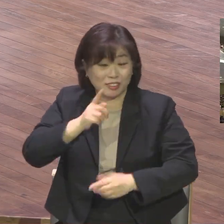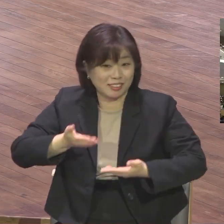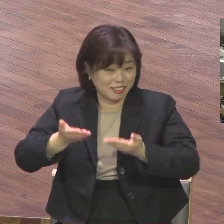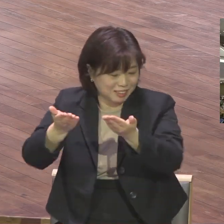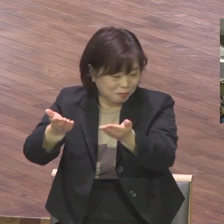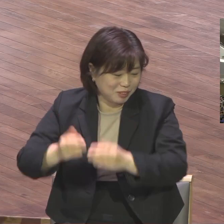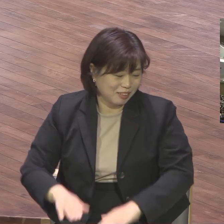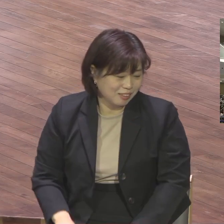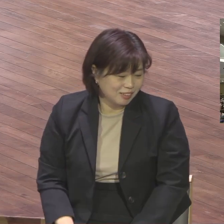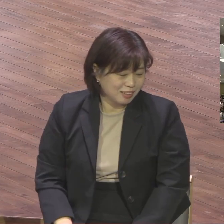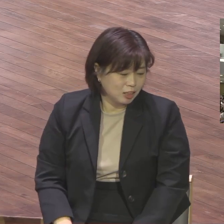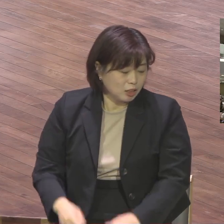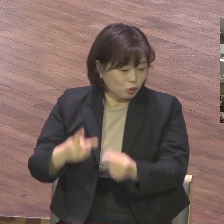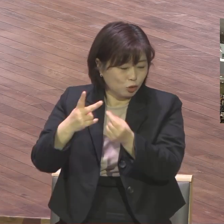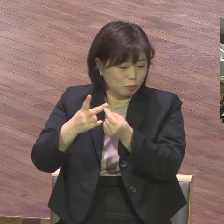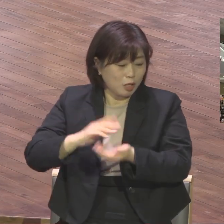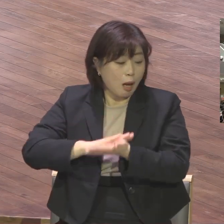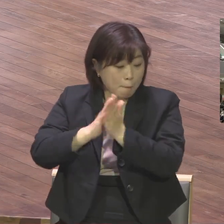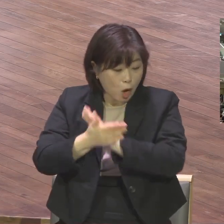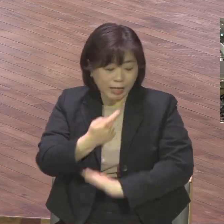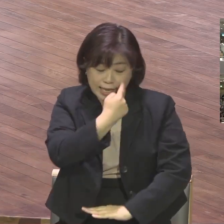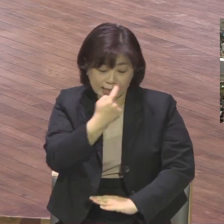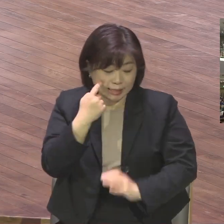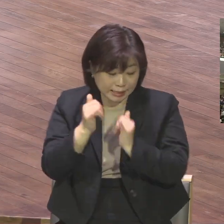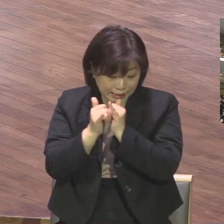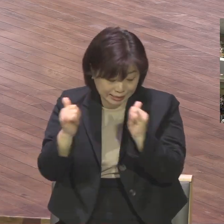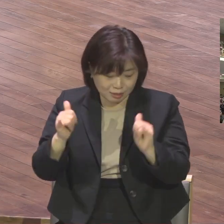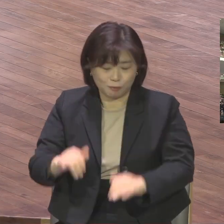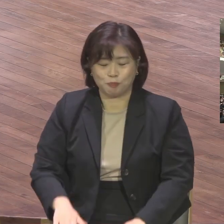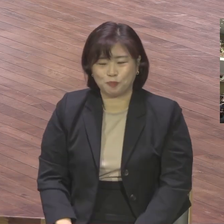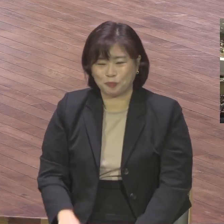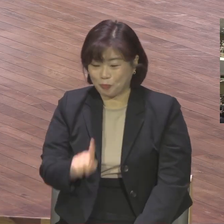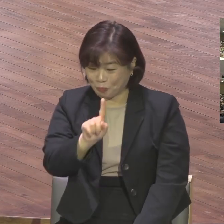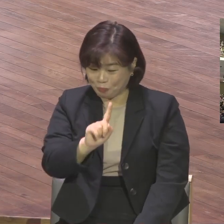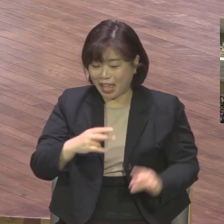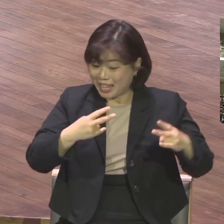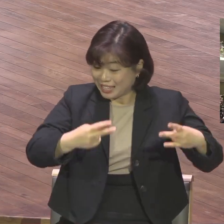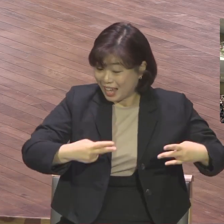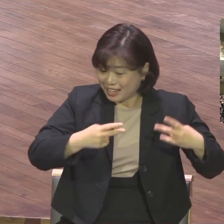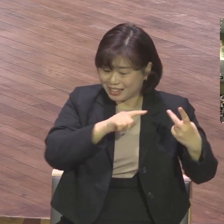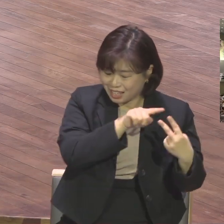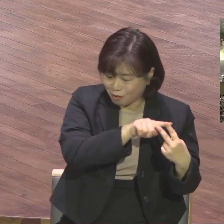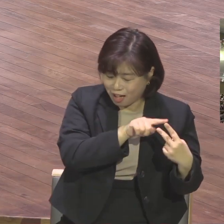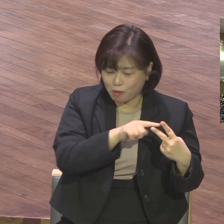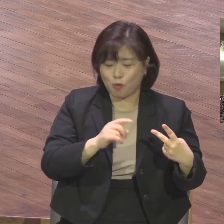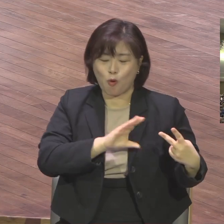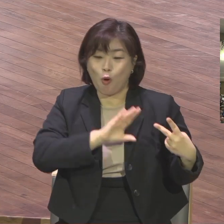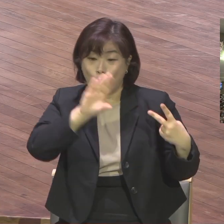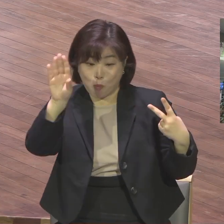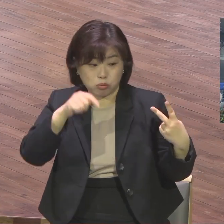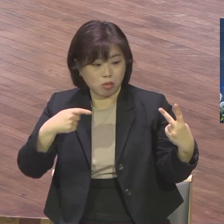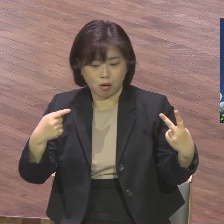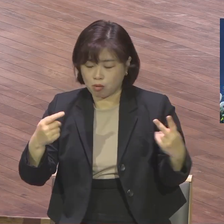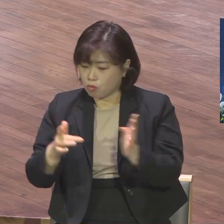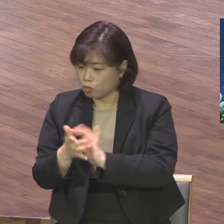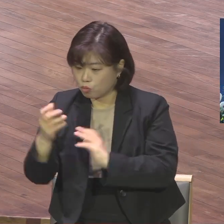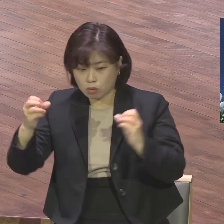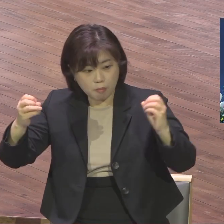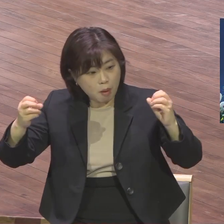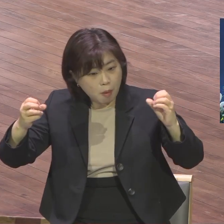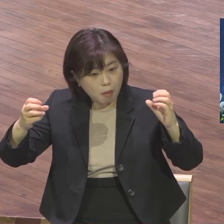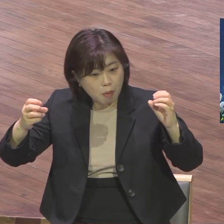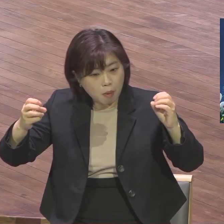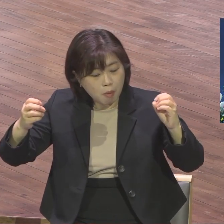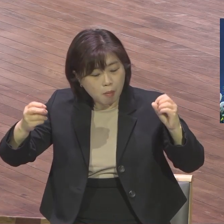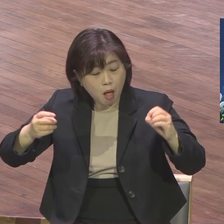그들에게 나타나 예수와 더불어 말하거늘 변화산에서 예수님의 이 변형된 모습 외에 또 한 가지